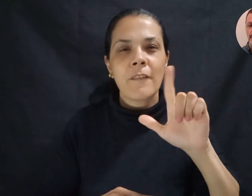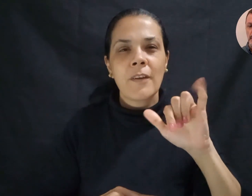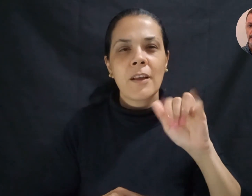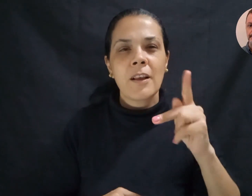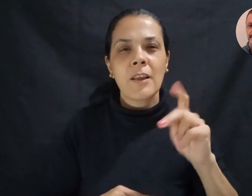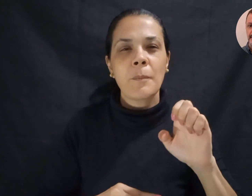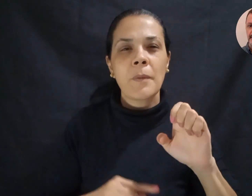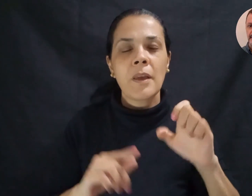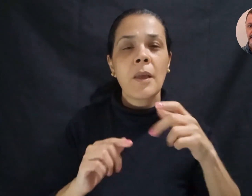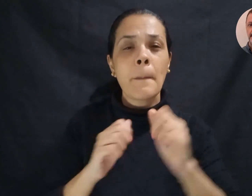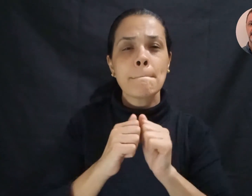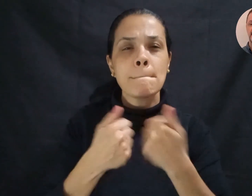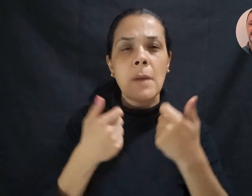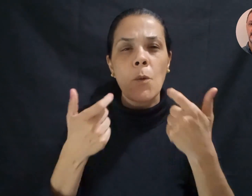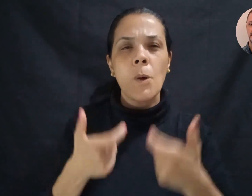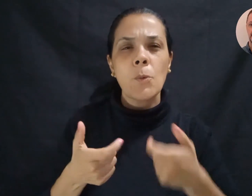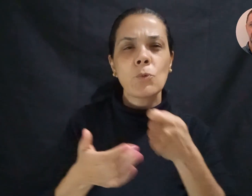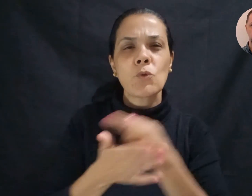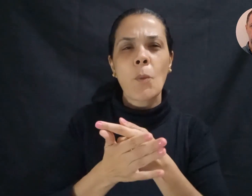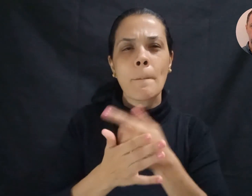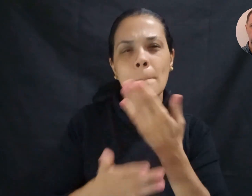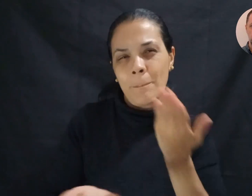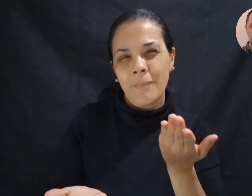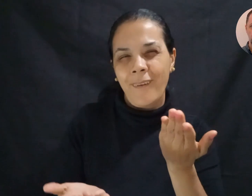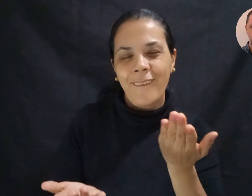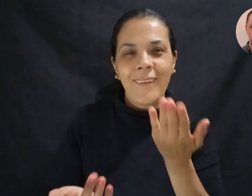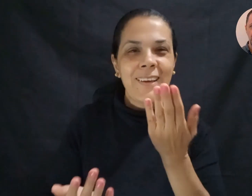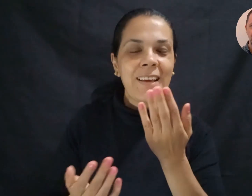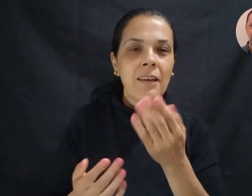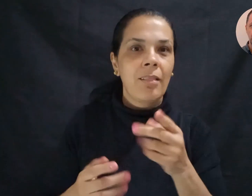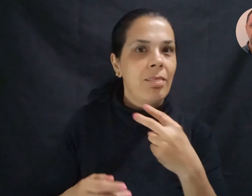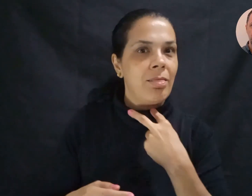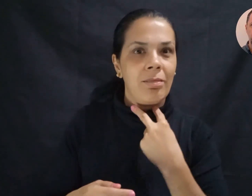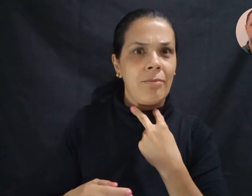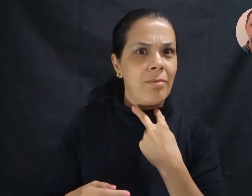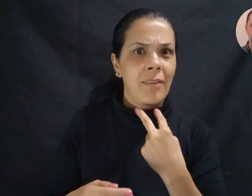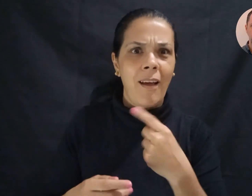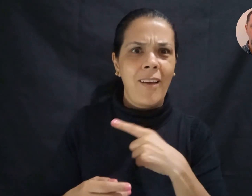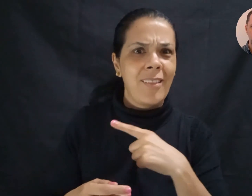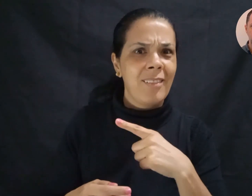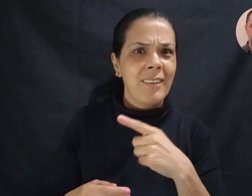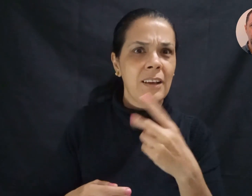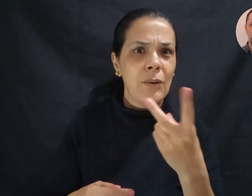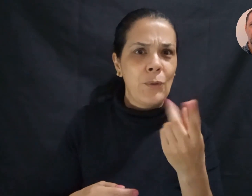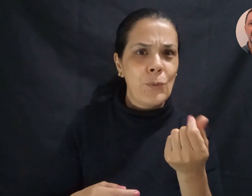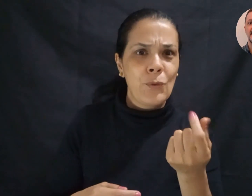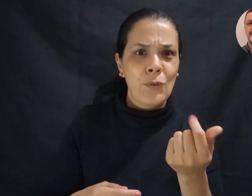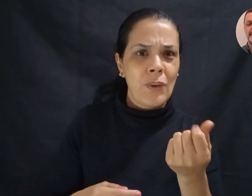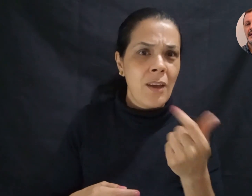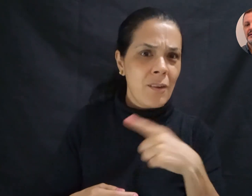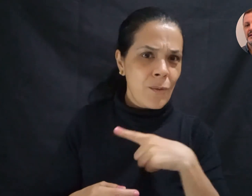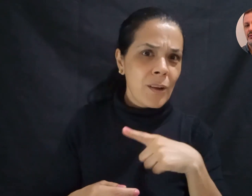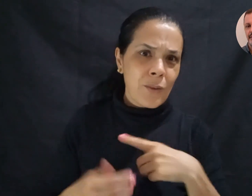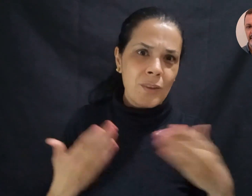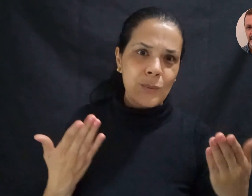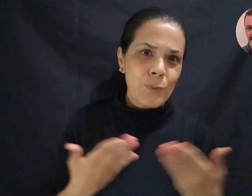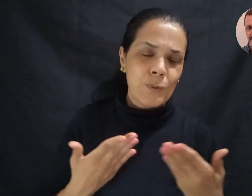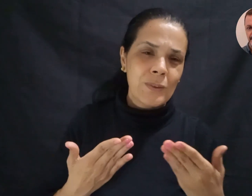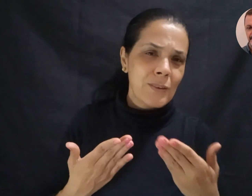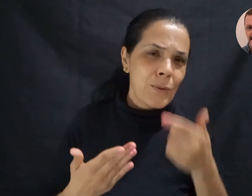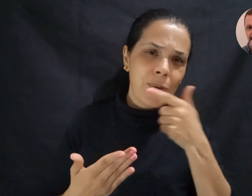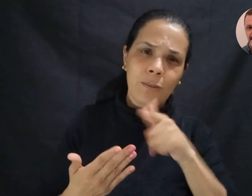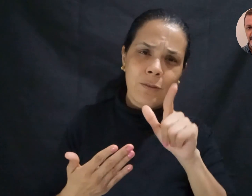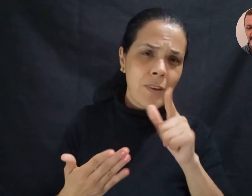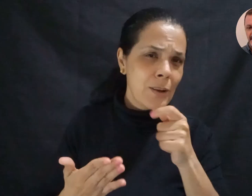todos comam? Filipe respondeu: Senhor, 200 denários de pão não bastam para que cada um aqui receba um